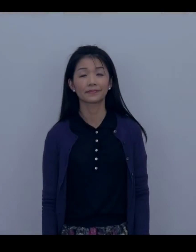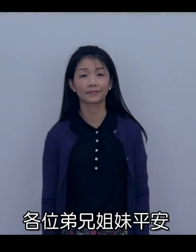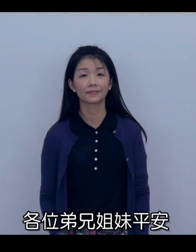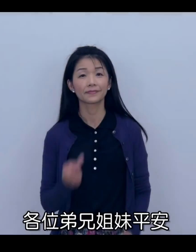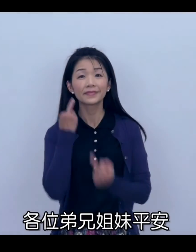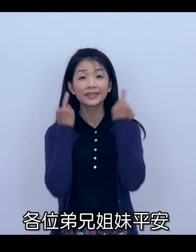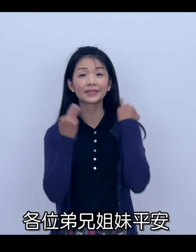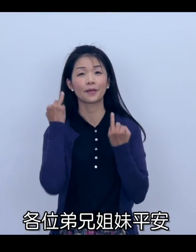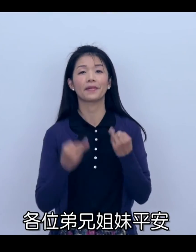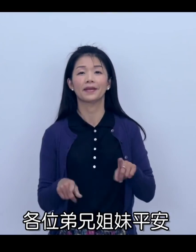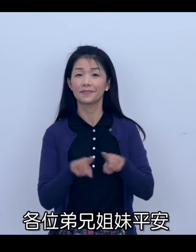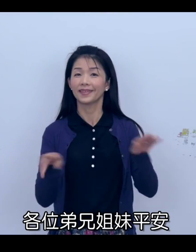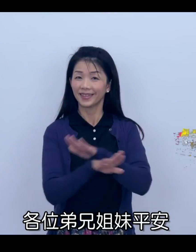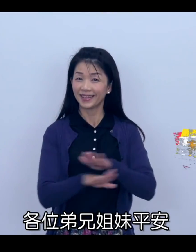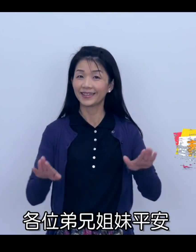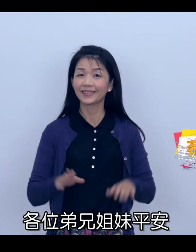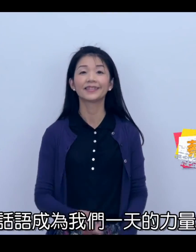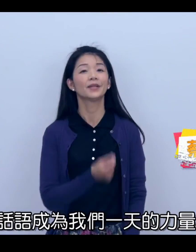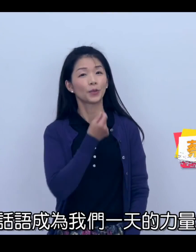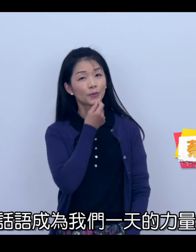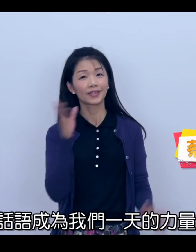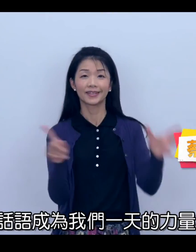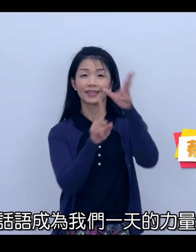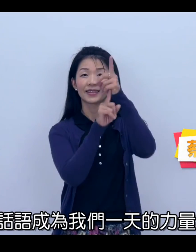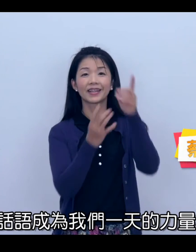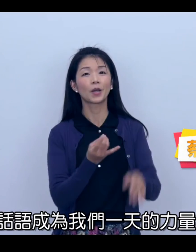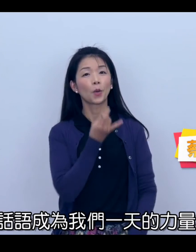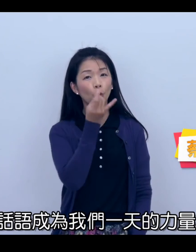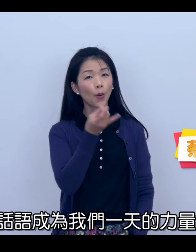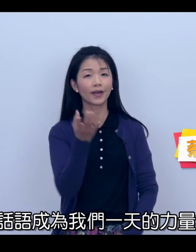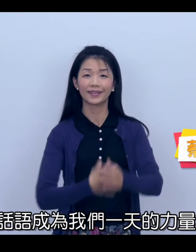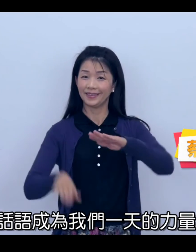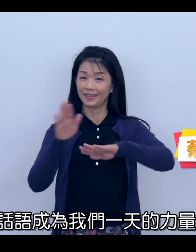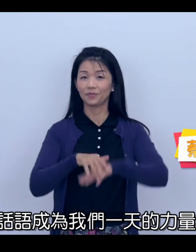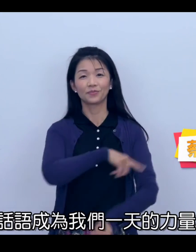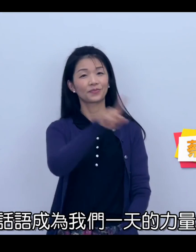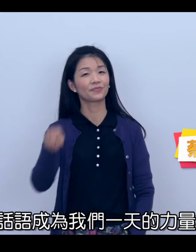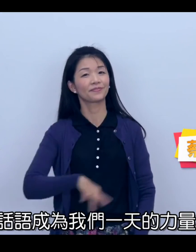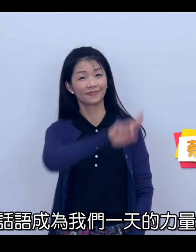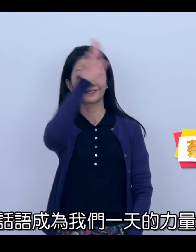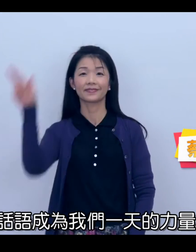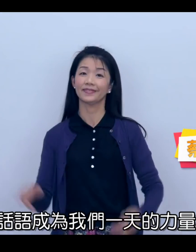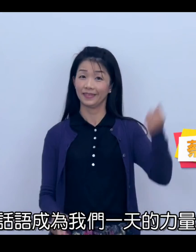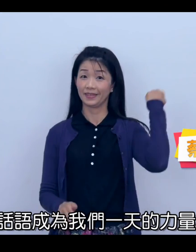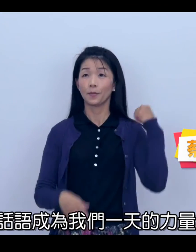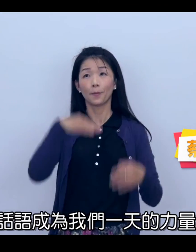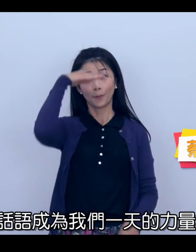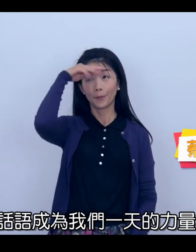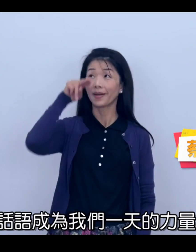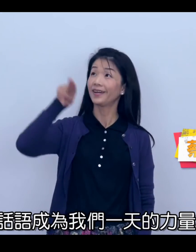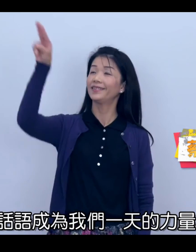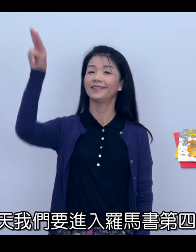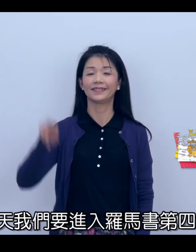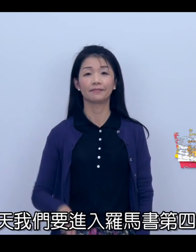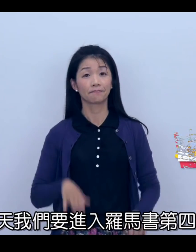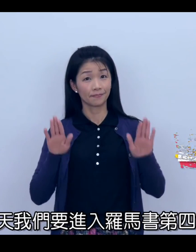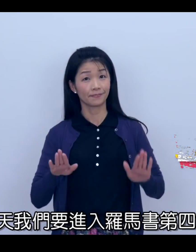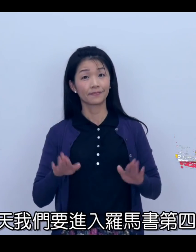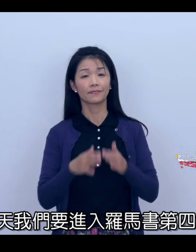各位弟兄姐妹平安，愿神的话语成为我们一天的力量与盼望。今天我们